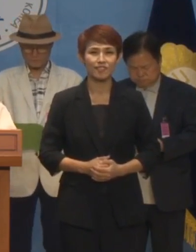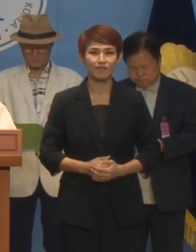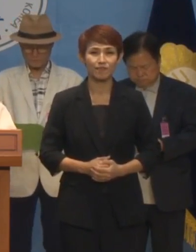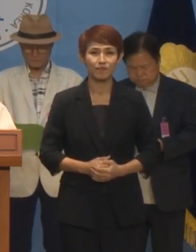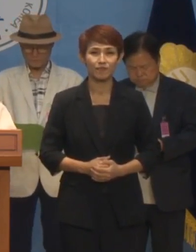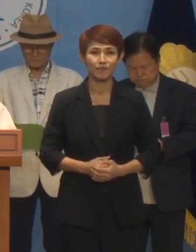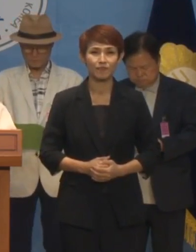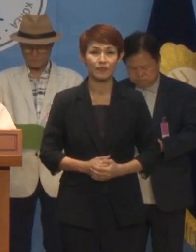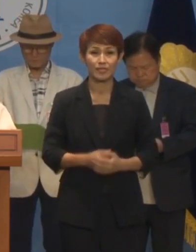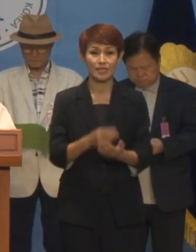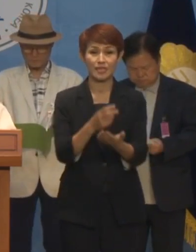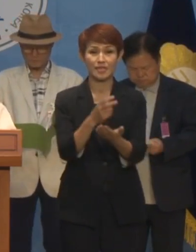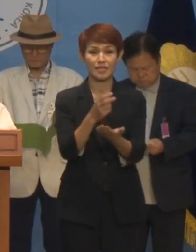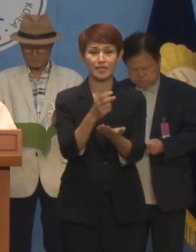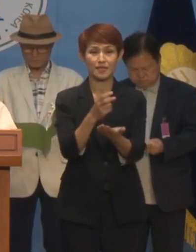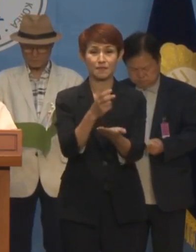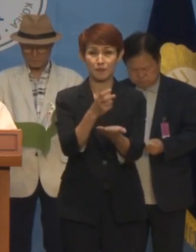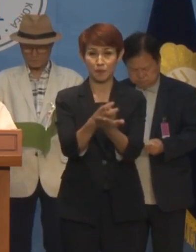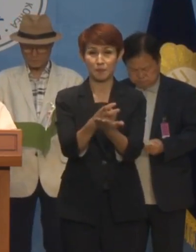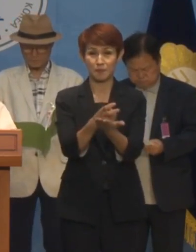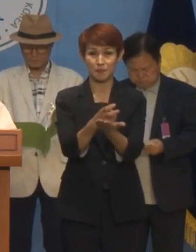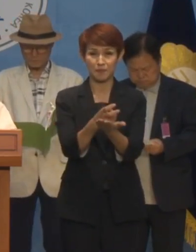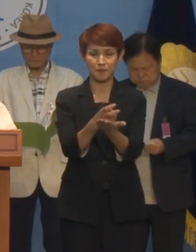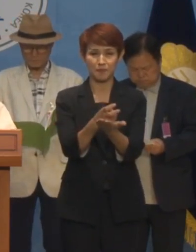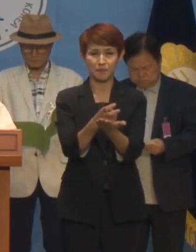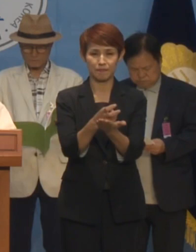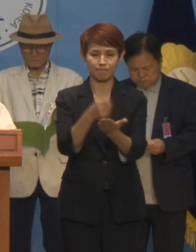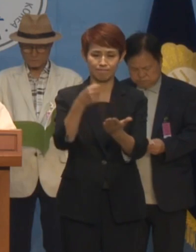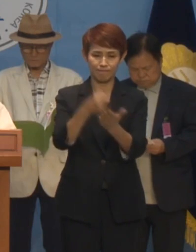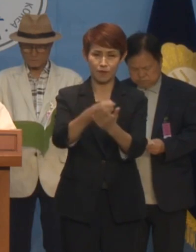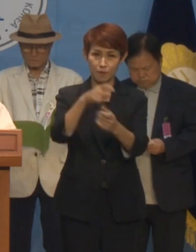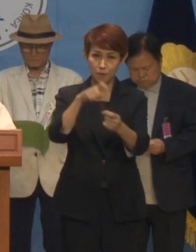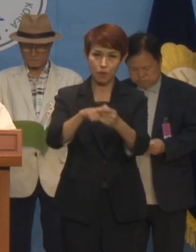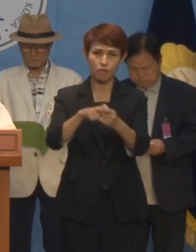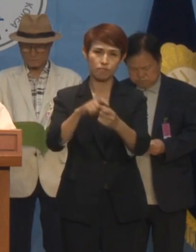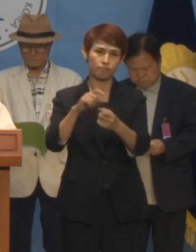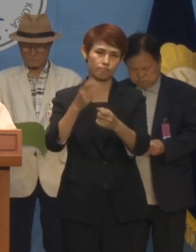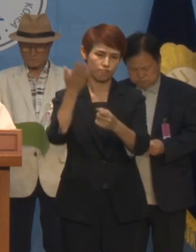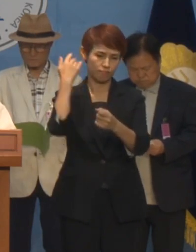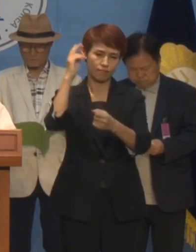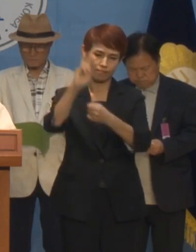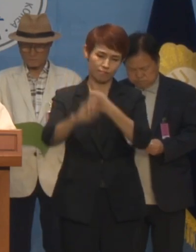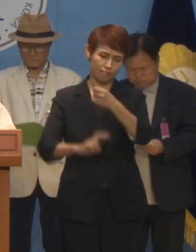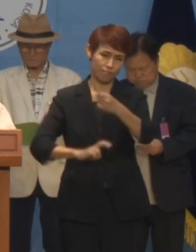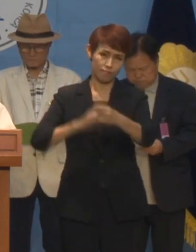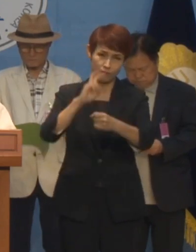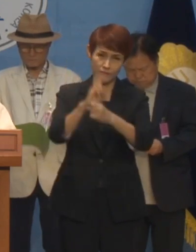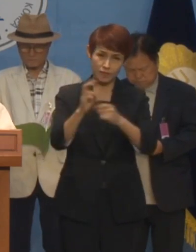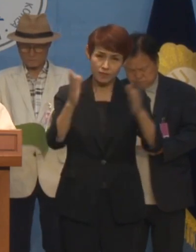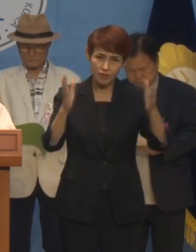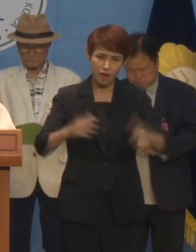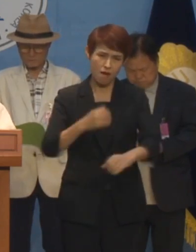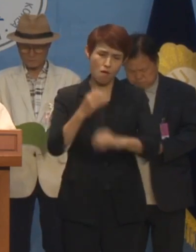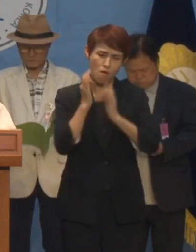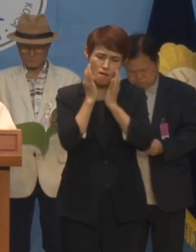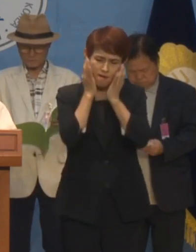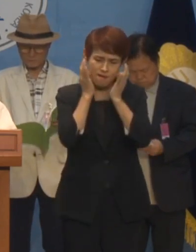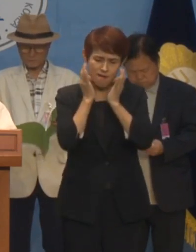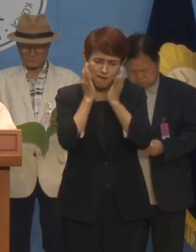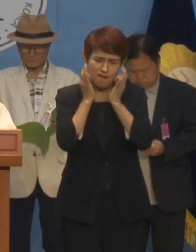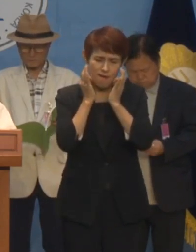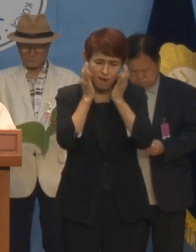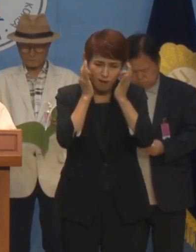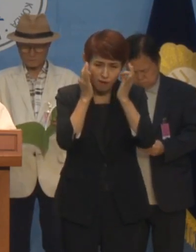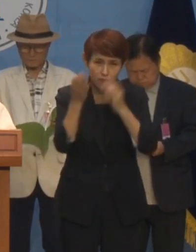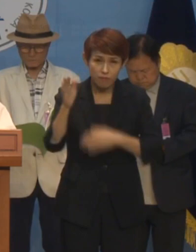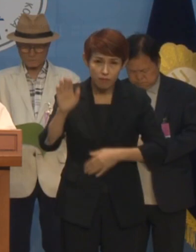우리 이 법을 제정하기 위해서 한 20년 동안 노력해 왔습니다. 그러나 아직도